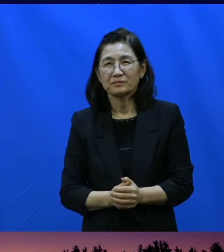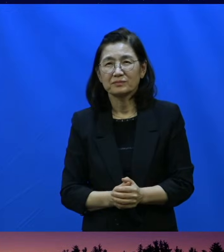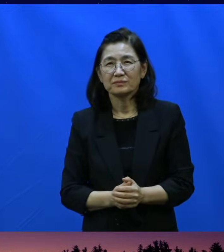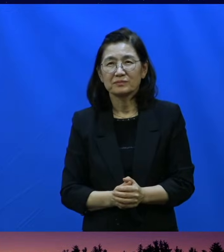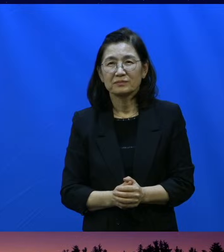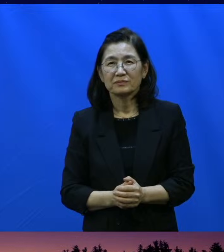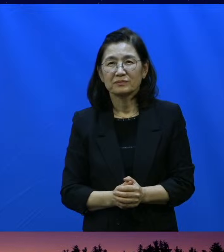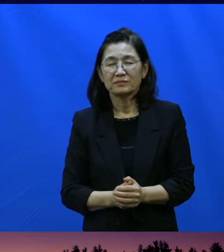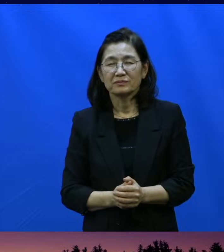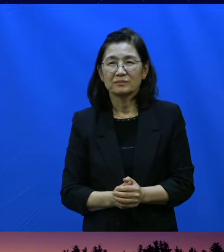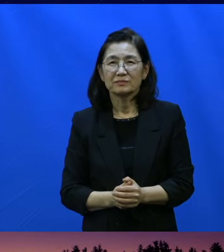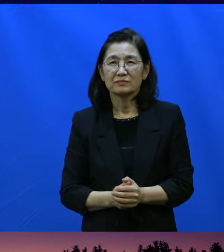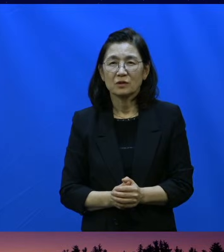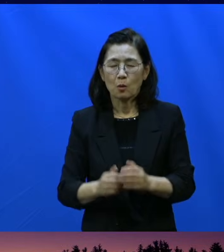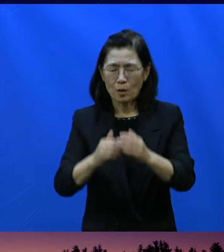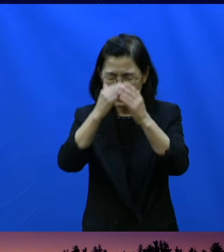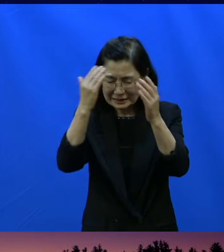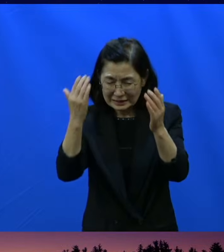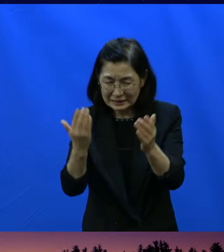전적인 하나님의 은혜.